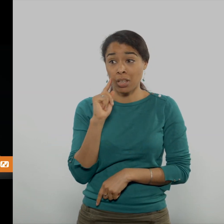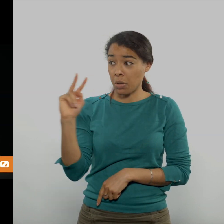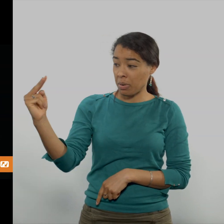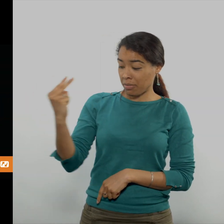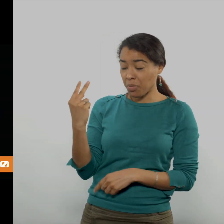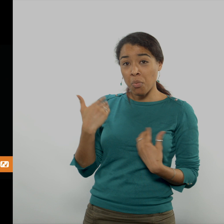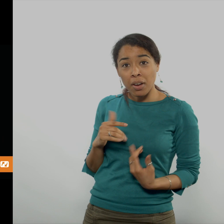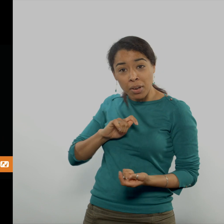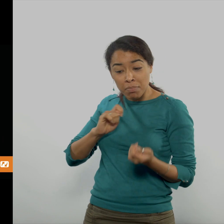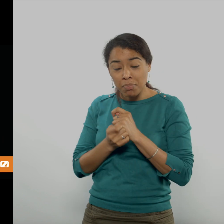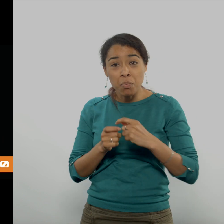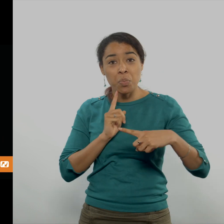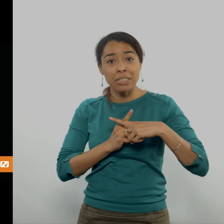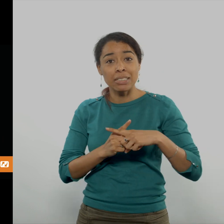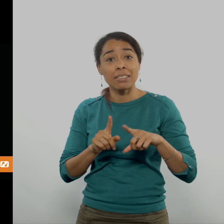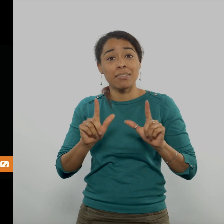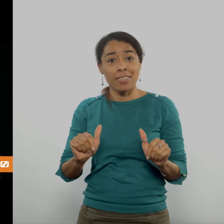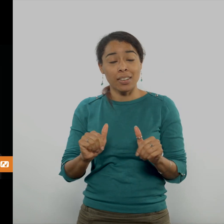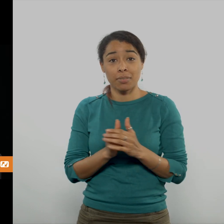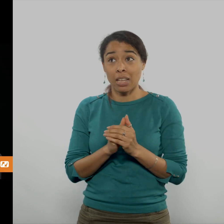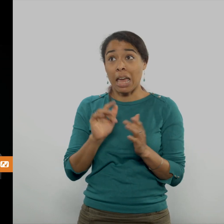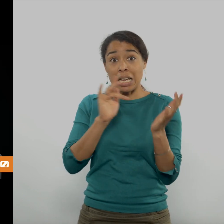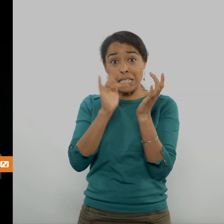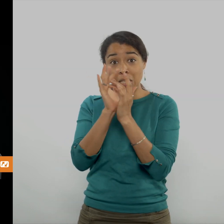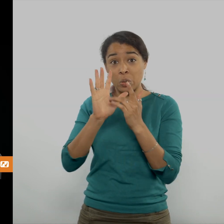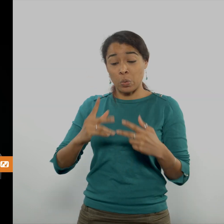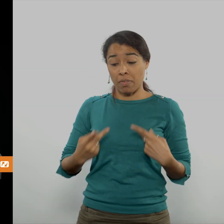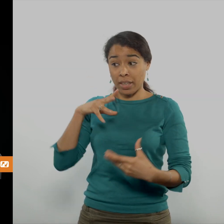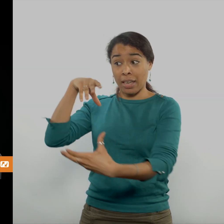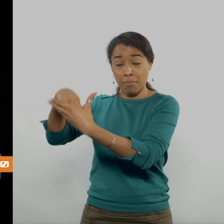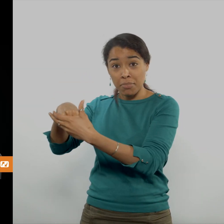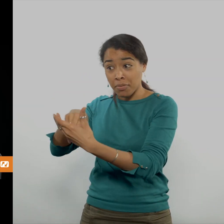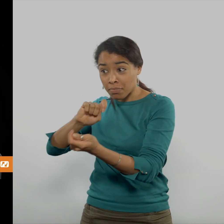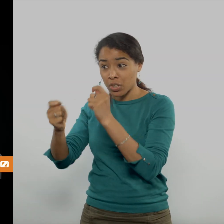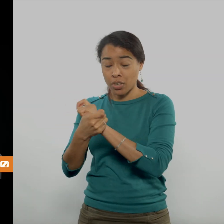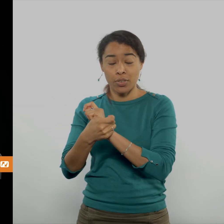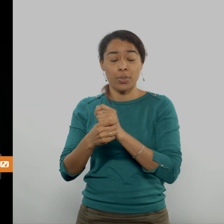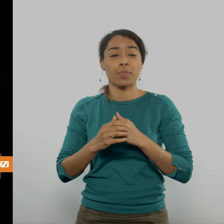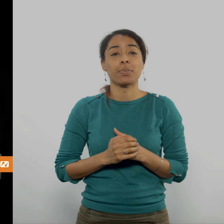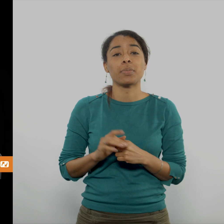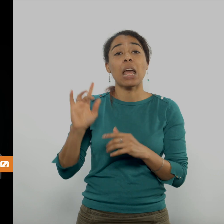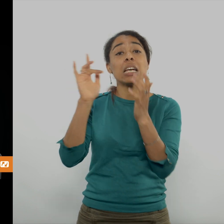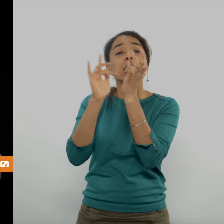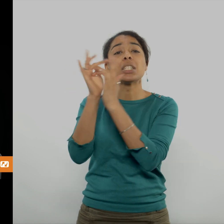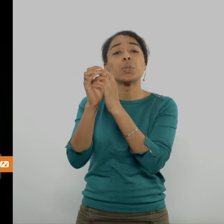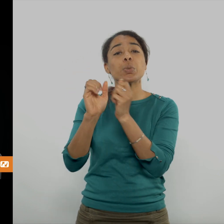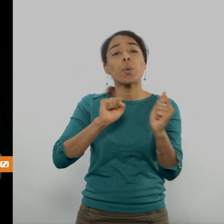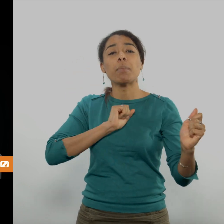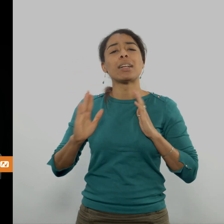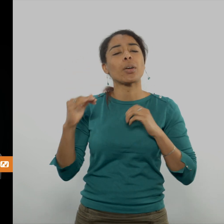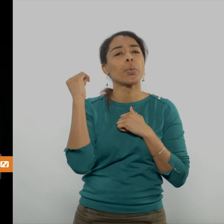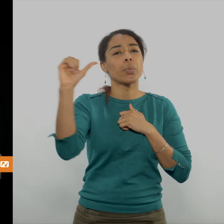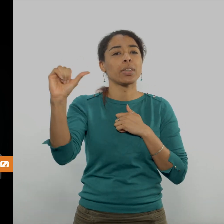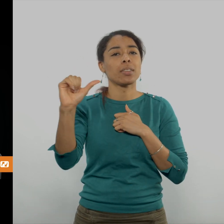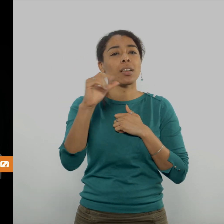ça m'a apporté, et Dieu aussi agit dans sa vie aujourd'hui. La parole de Dieu dit qu'il est l'unique médiateur entre Dieu et les hommes. Si tu ne